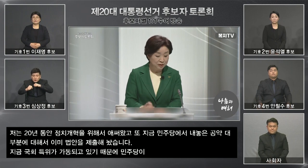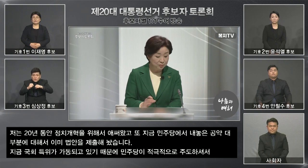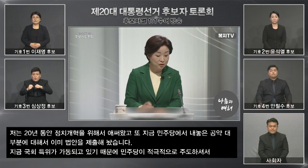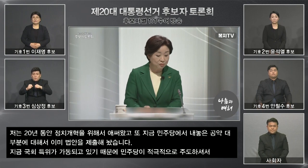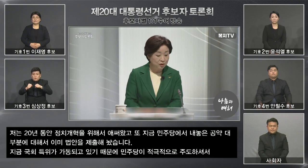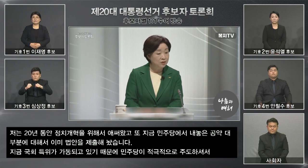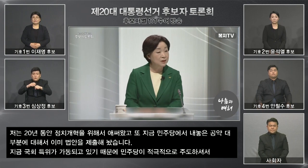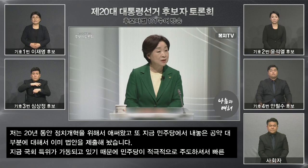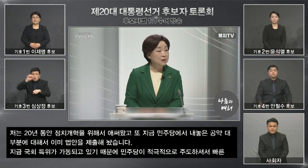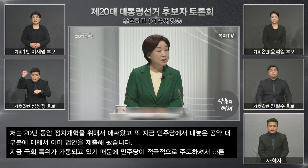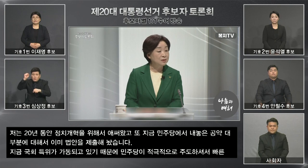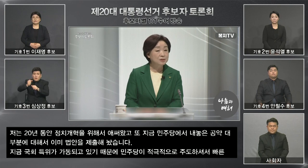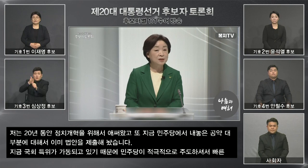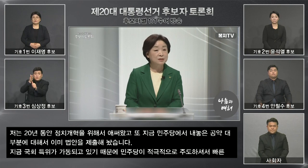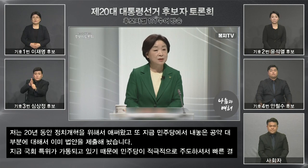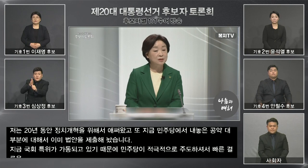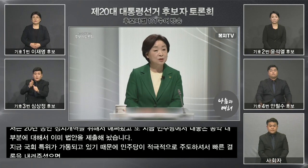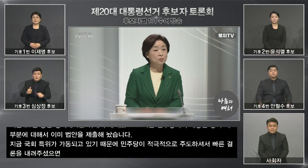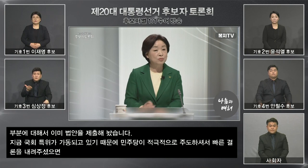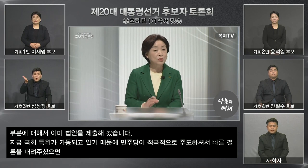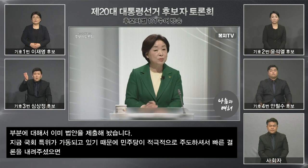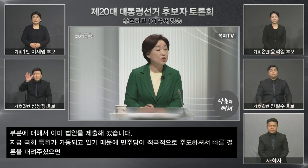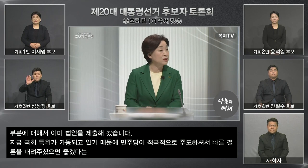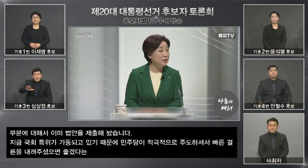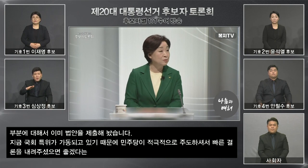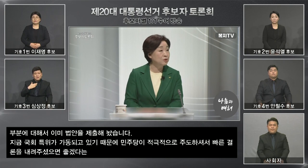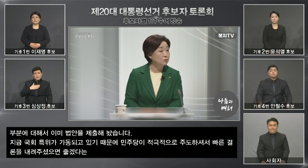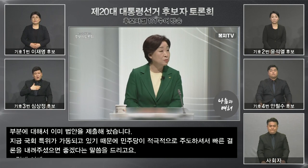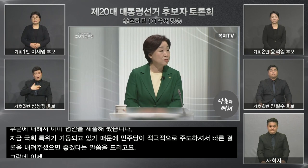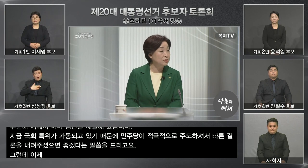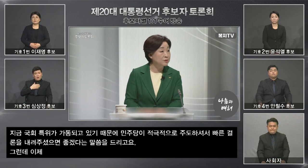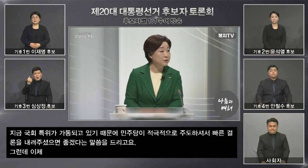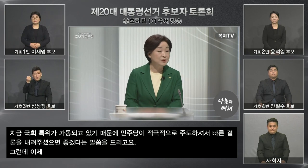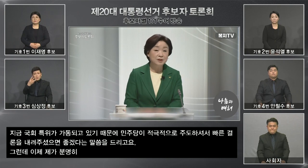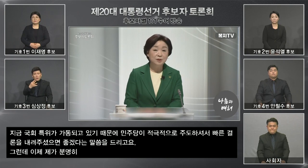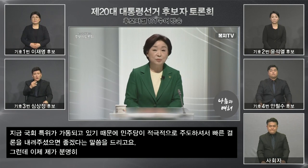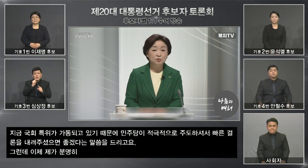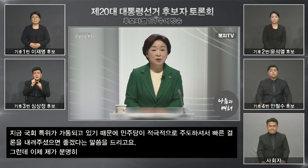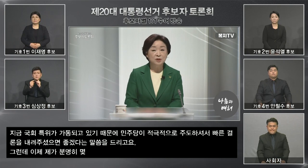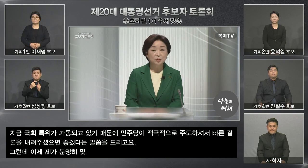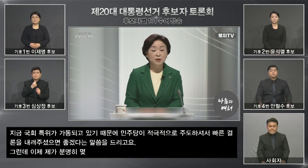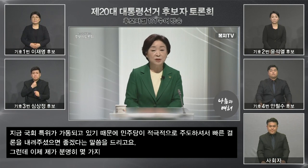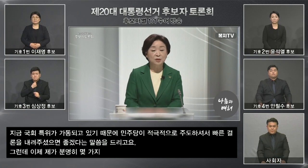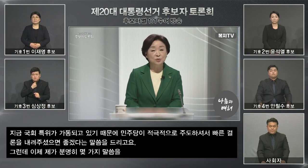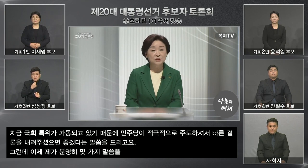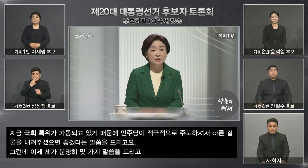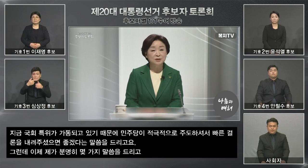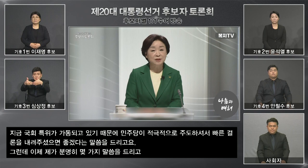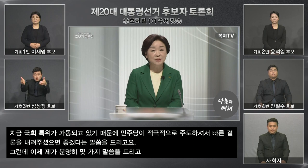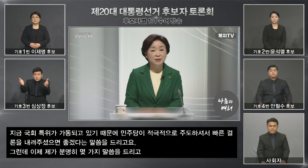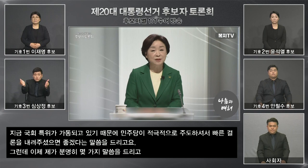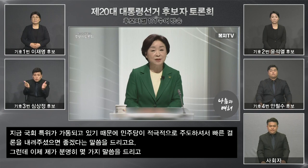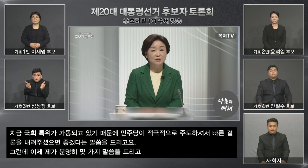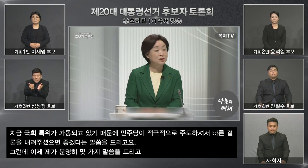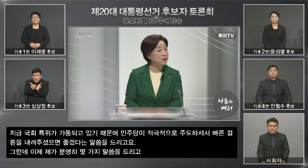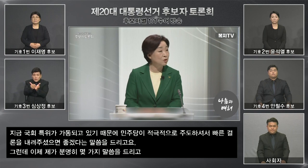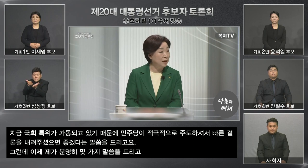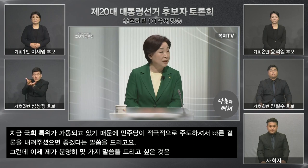좋겠다 이런 말씀 드리고요. 그런데 제가 분명히 몇 가지 말씀드리고 싶은 것은 민주당이 이번에 내놓으신